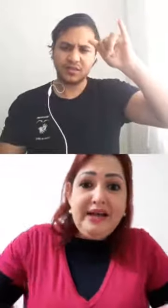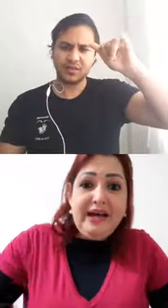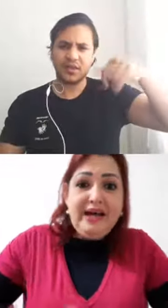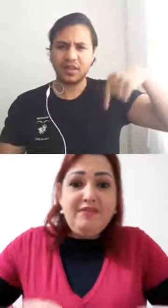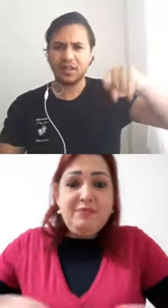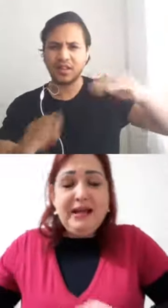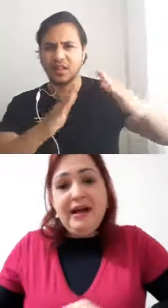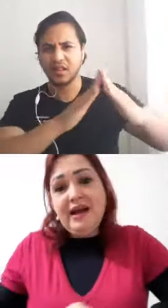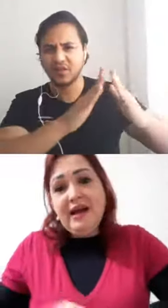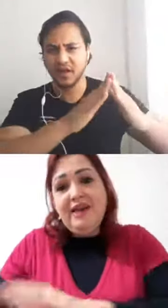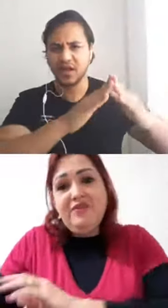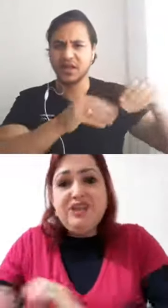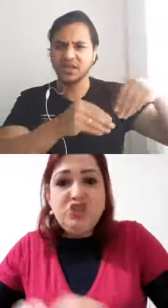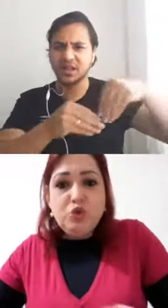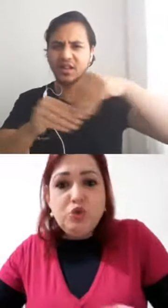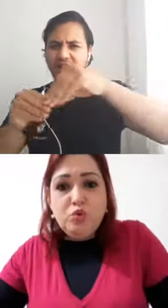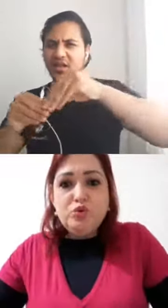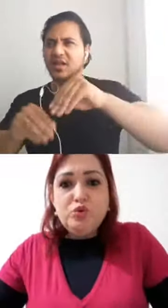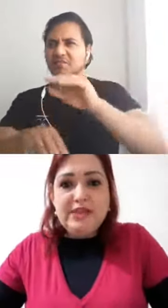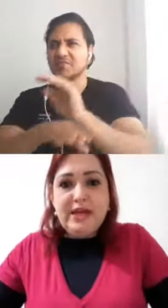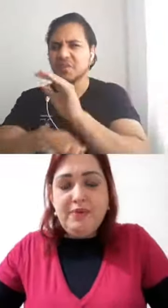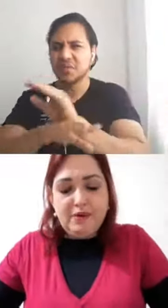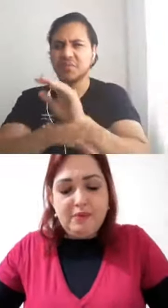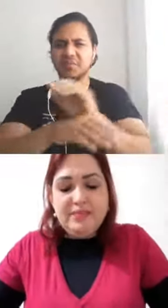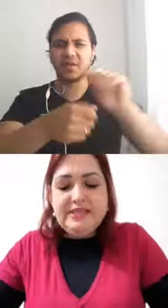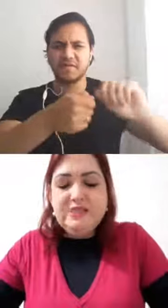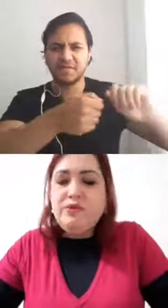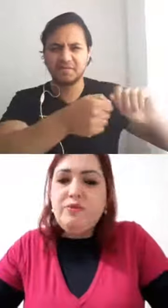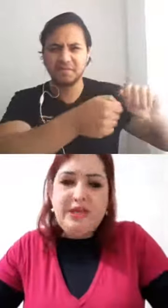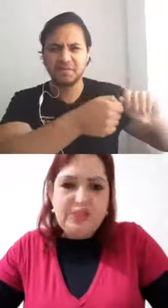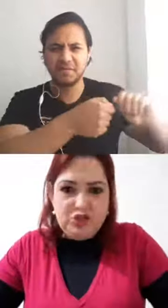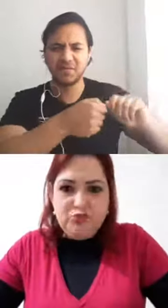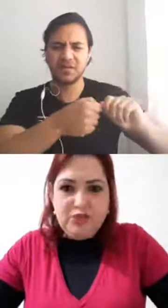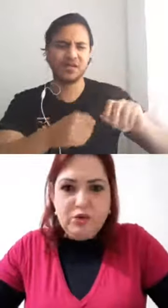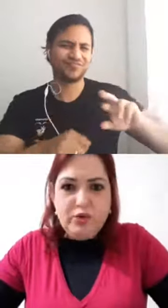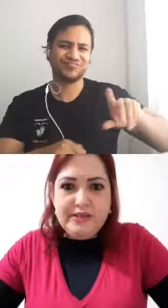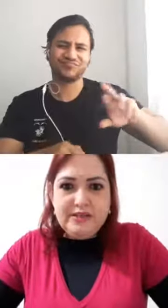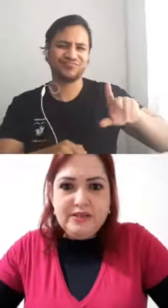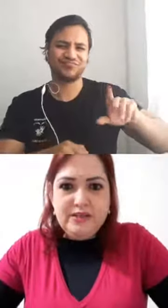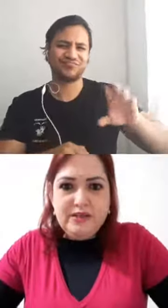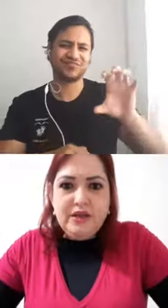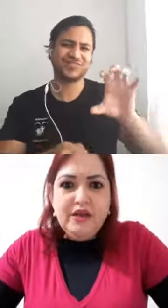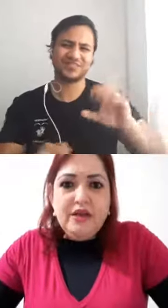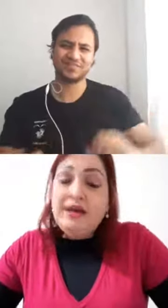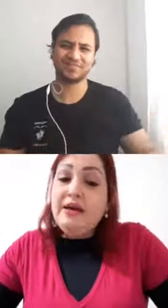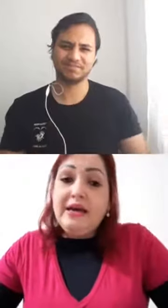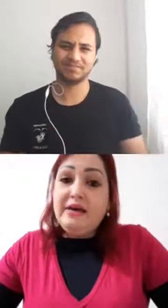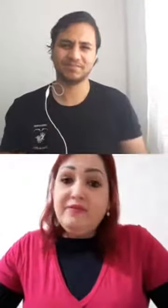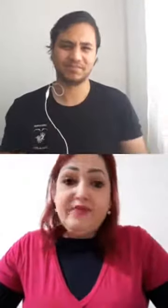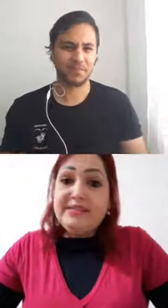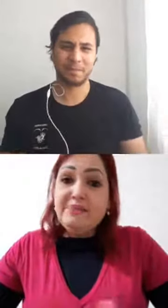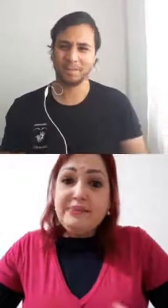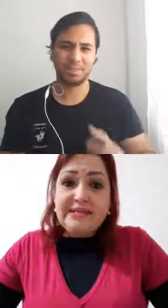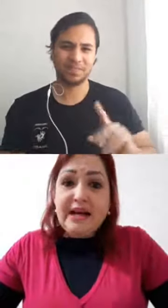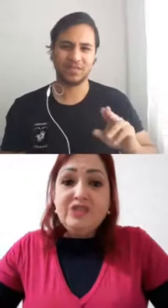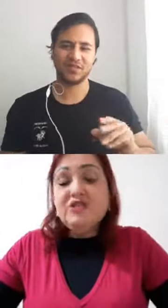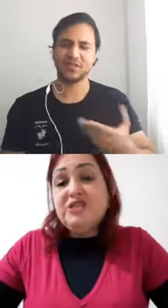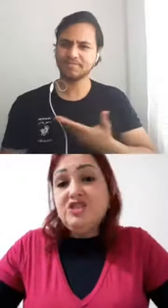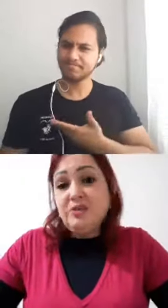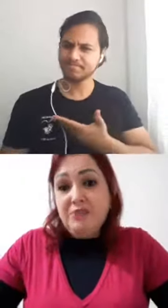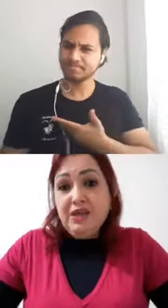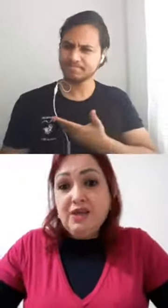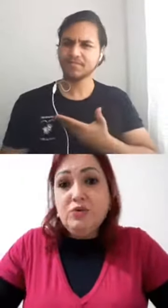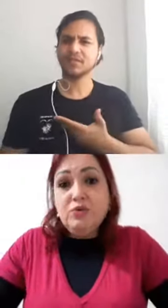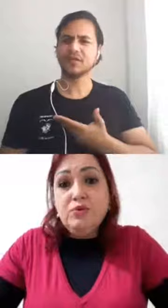pra cá, vem pra cá, faz de tudo, sabe? Mas não é esse tipo de coisa. Faça amizade,